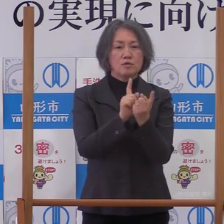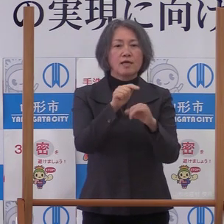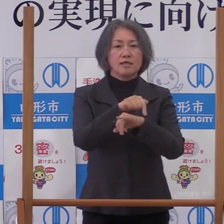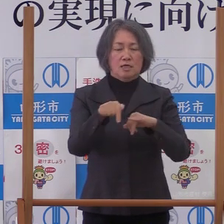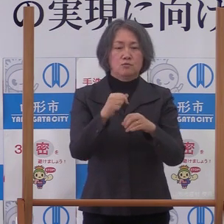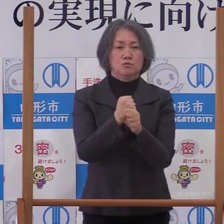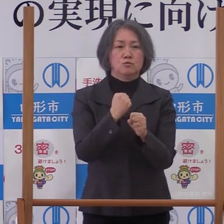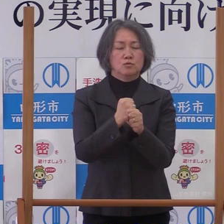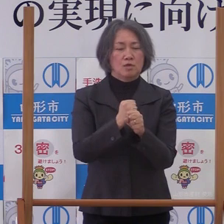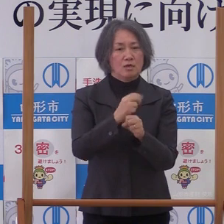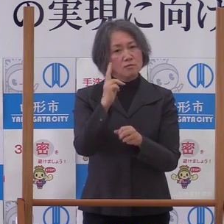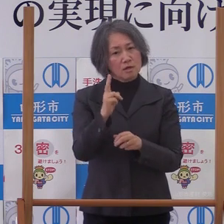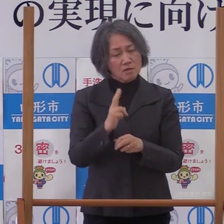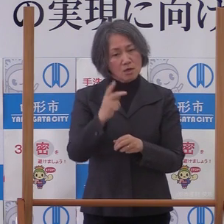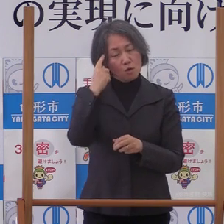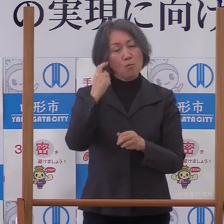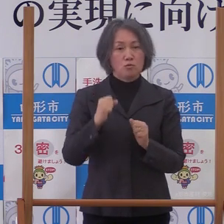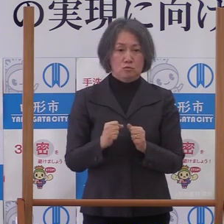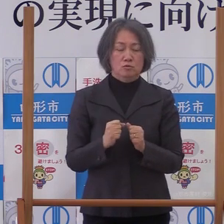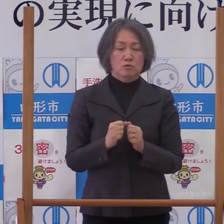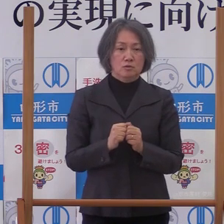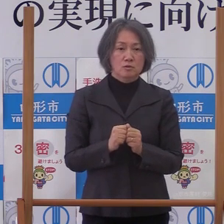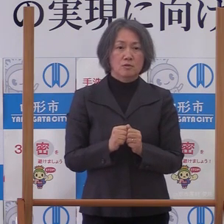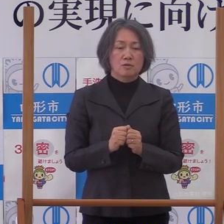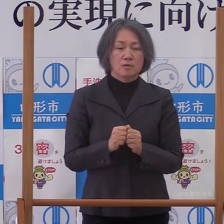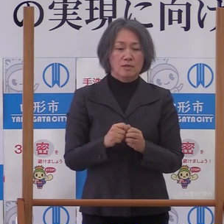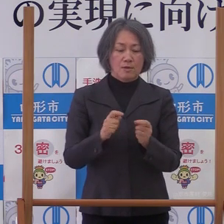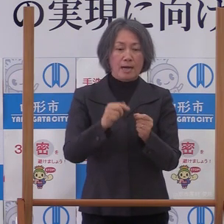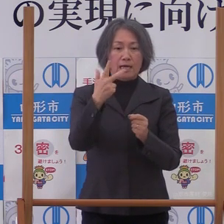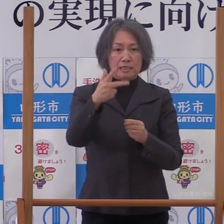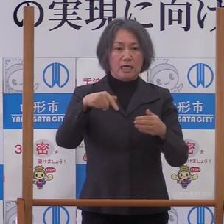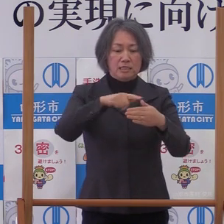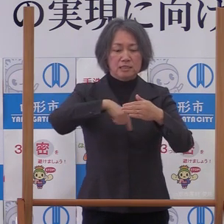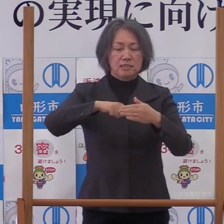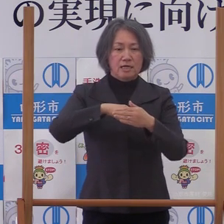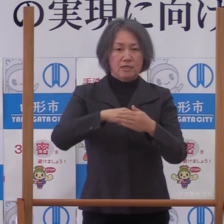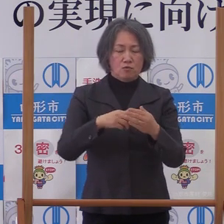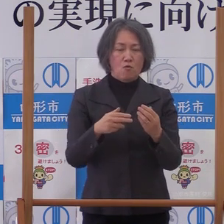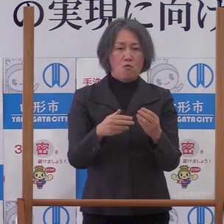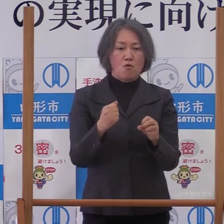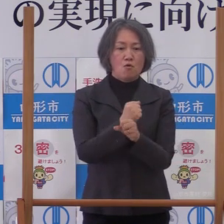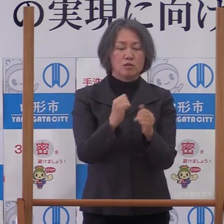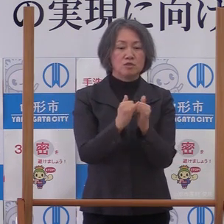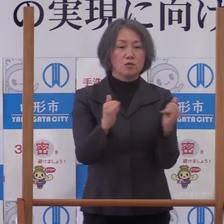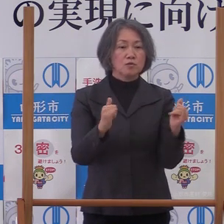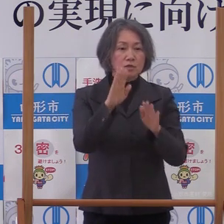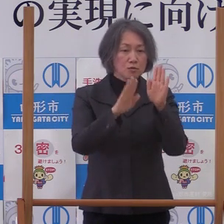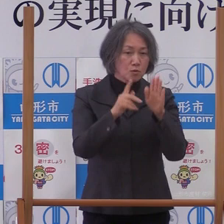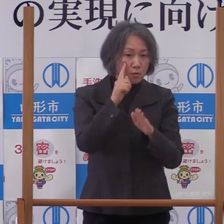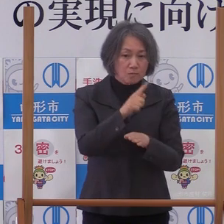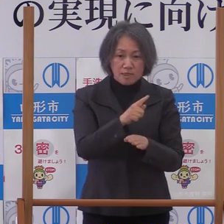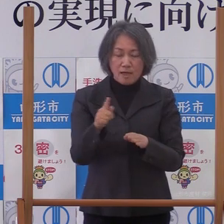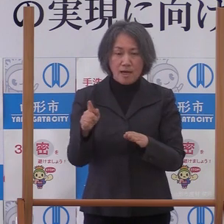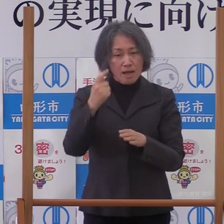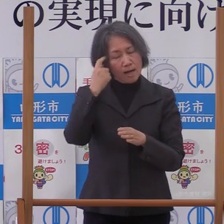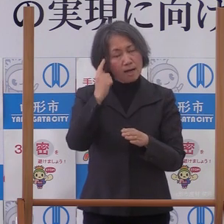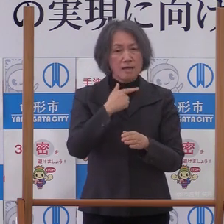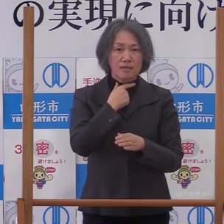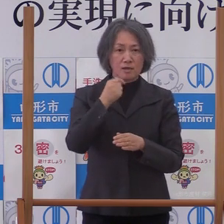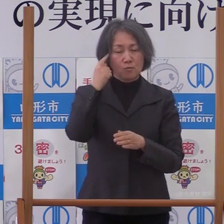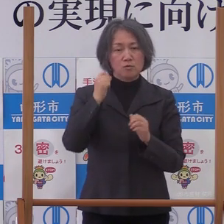ものというふうに思いますので、引き続き山形市内の事業者の状況を見ながら、そこは考えていきたいと思います